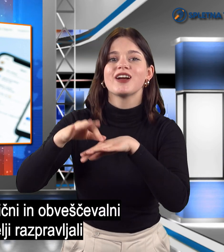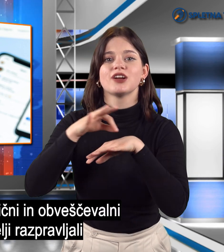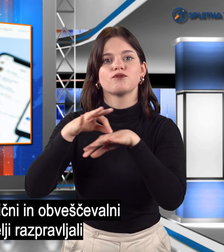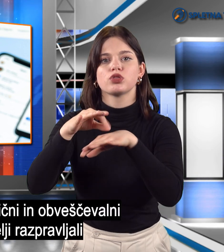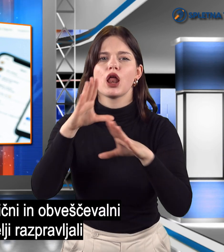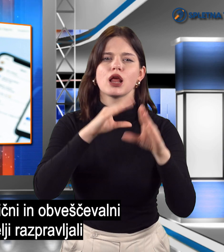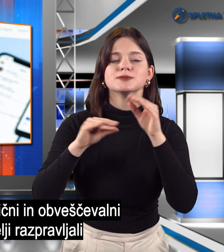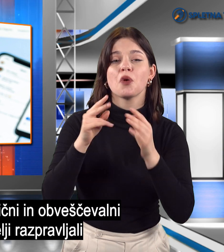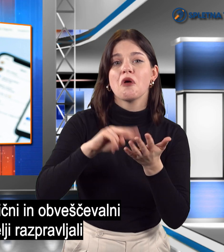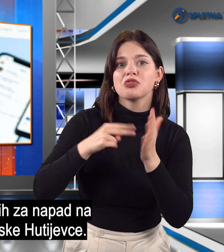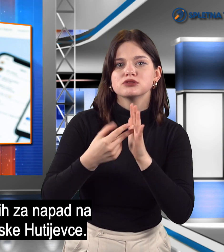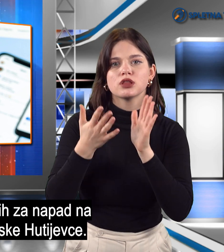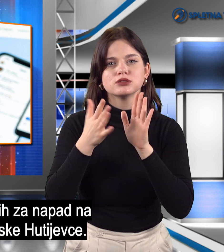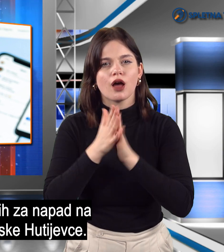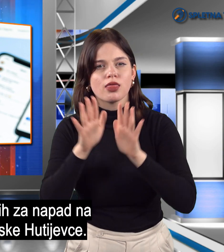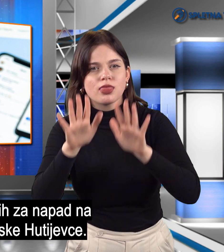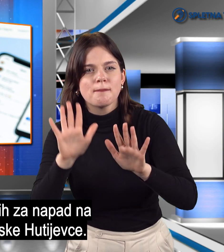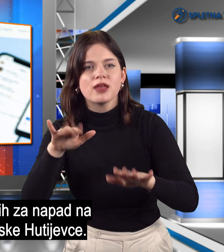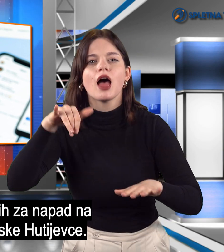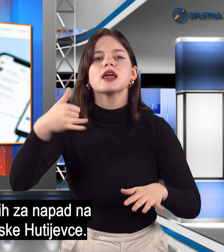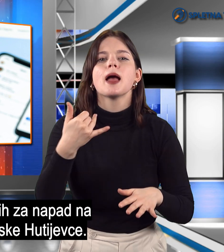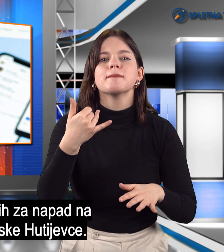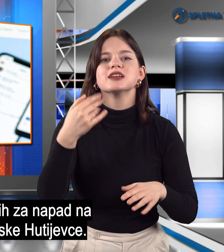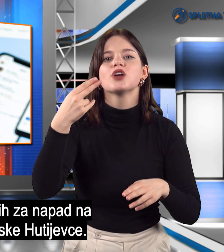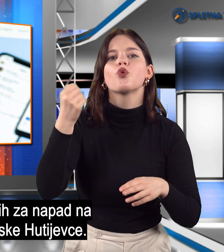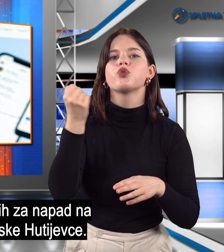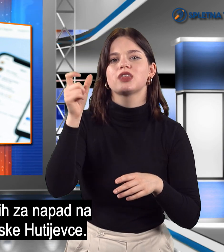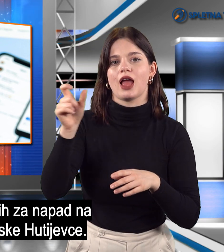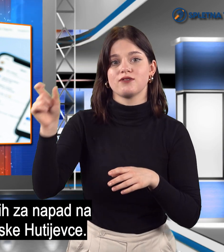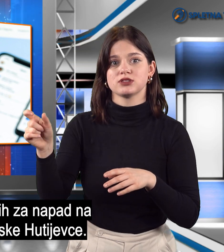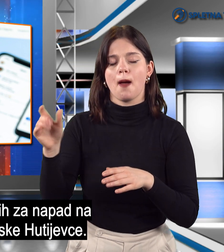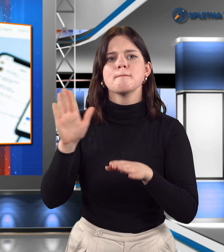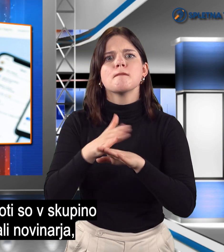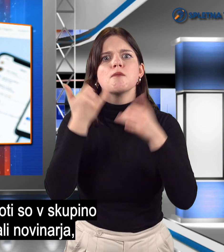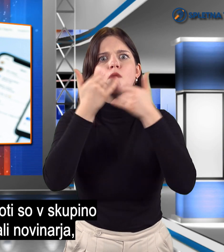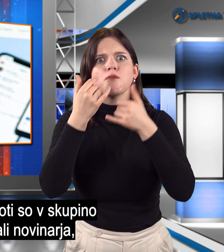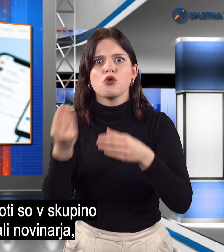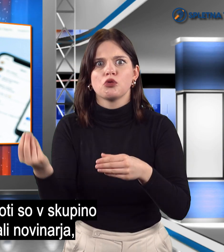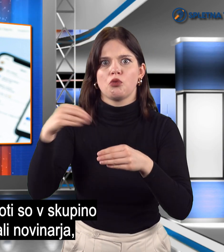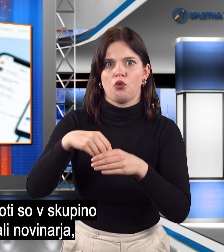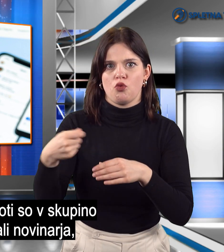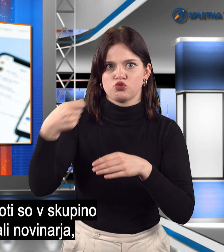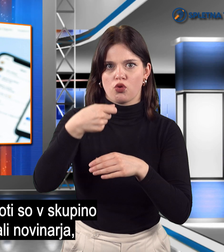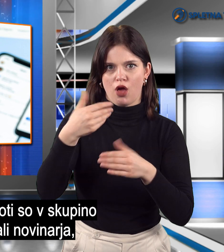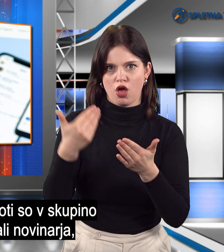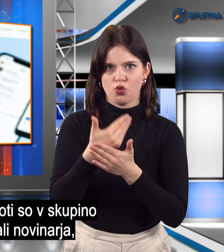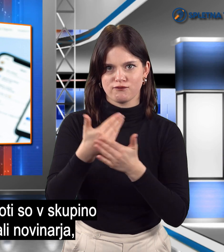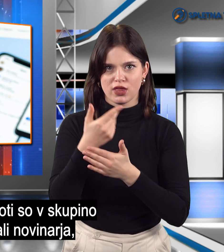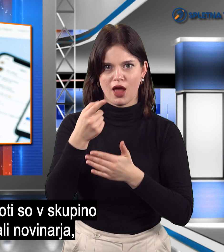voditelji razpravljali o načrtih za napad na jemenske Hutijevce. Po pomoti so v skupino dodali novinarja, ki